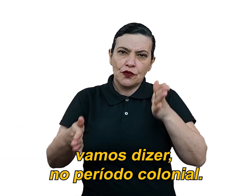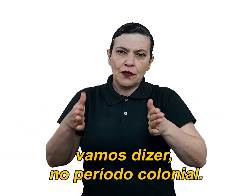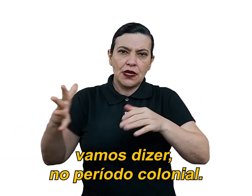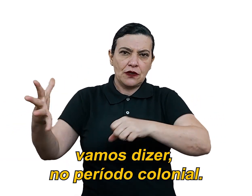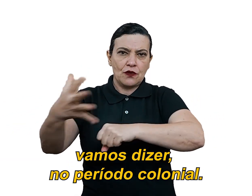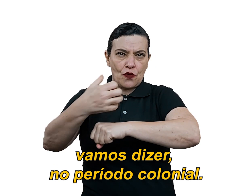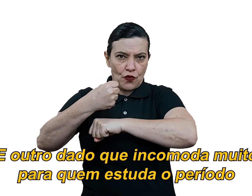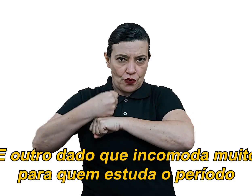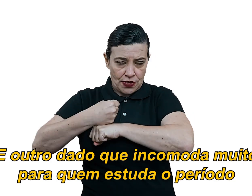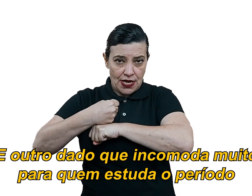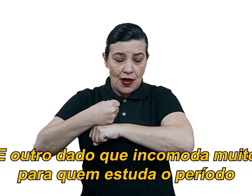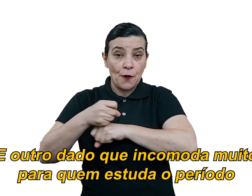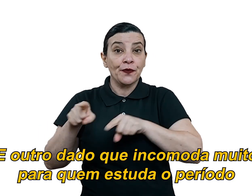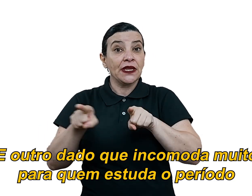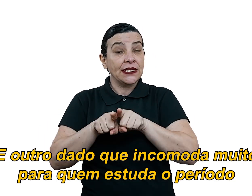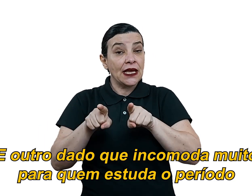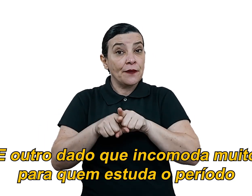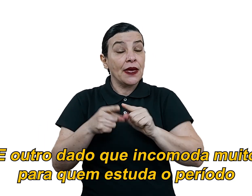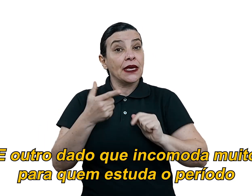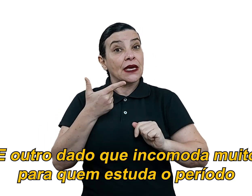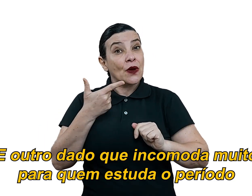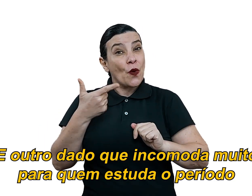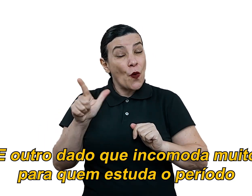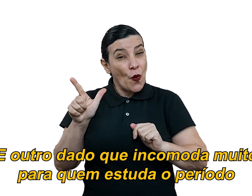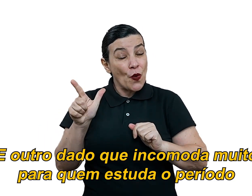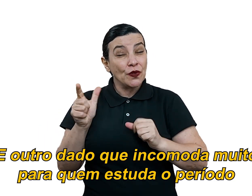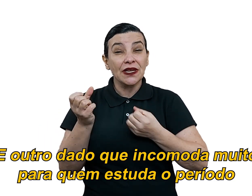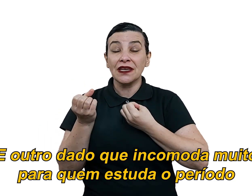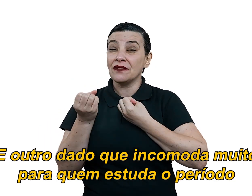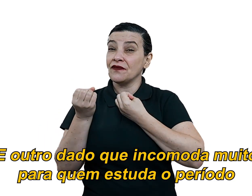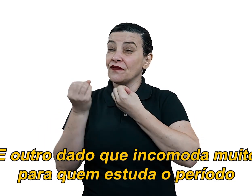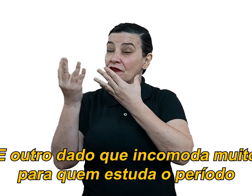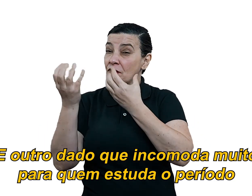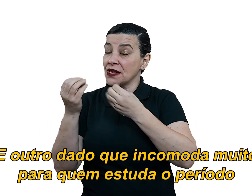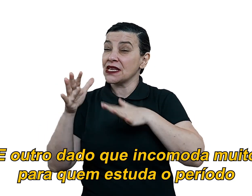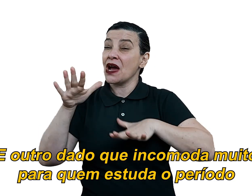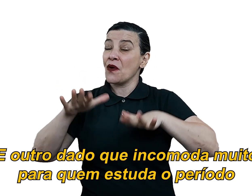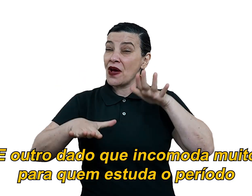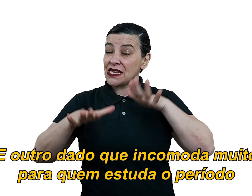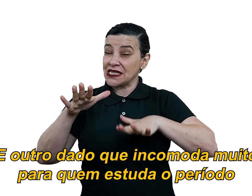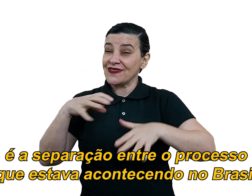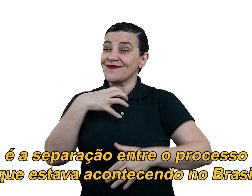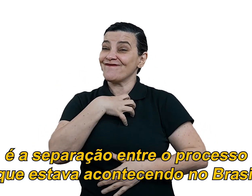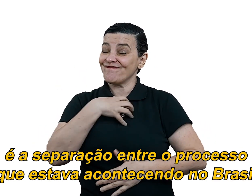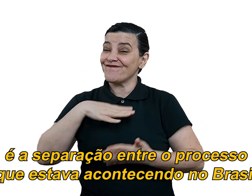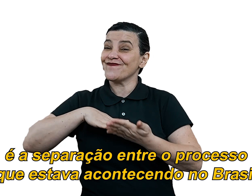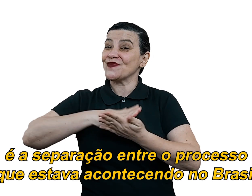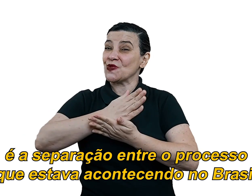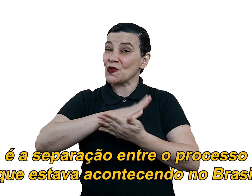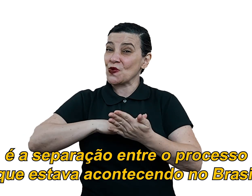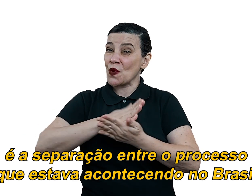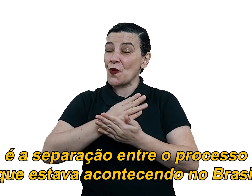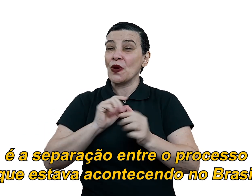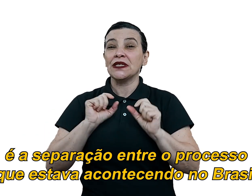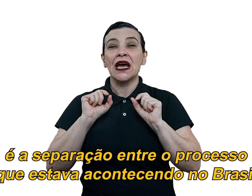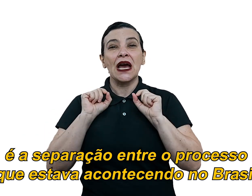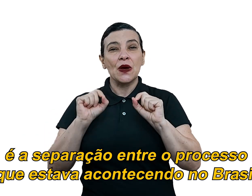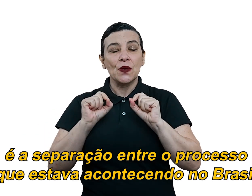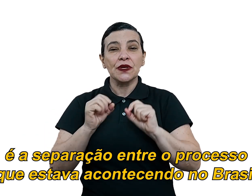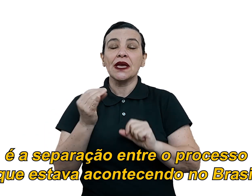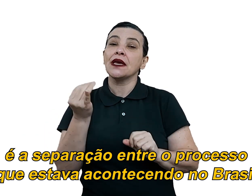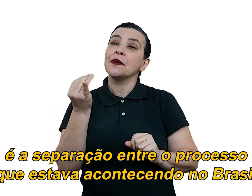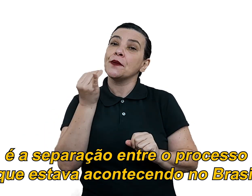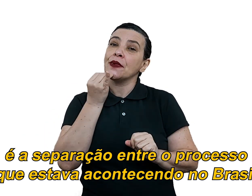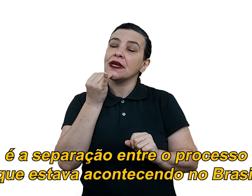período colonial. E outro dado que incomoda muito para quem estuda o período é a